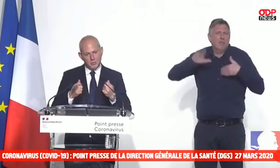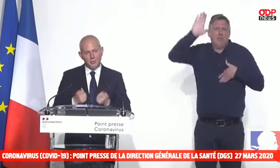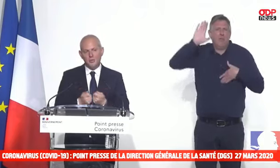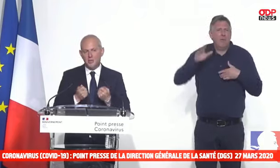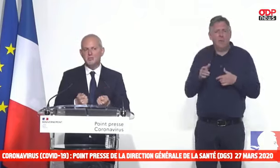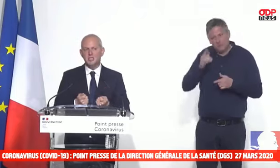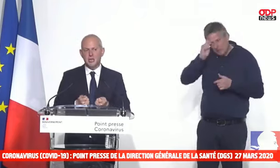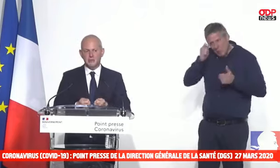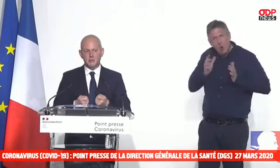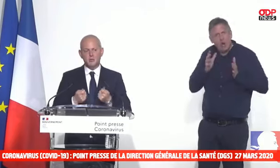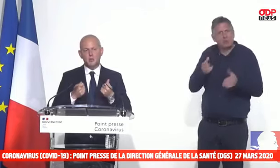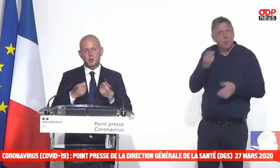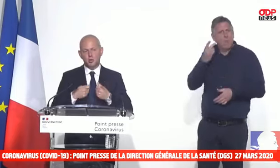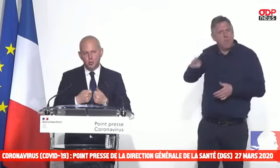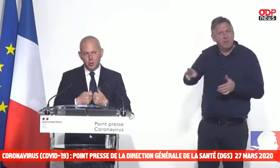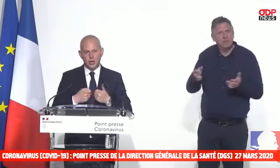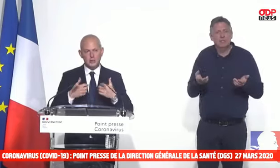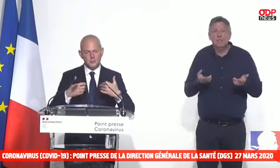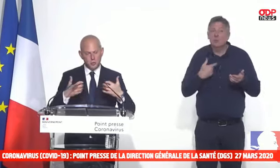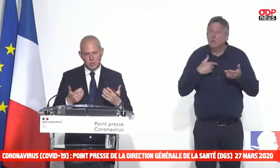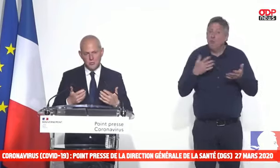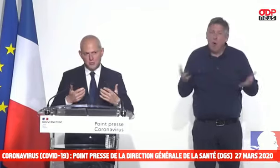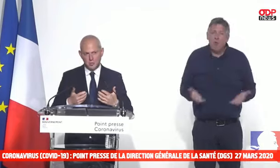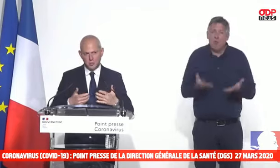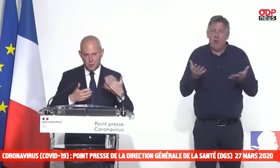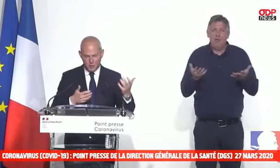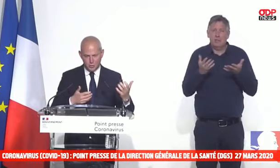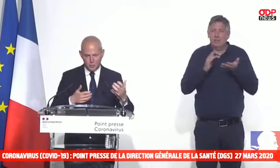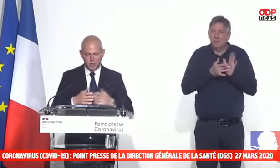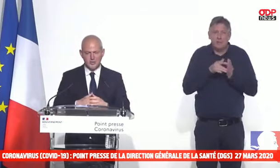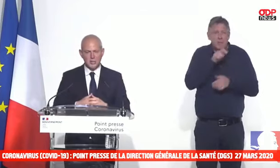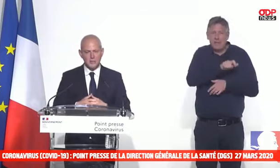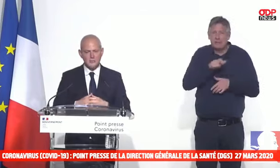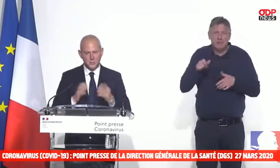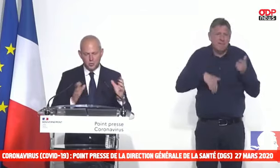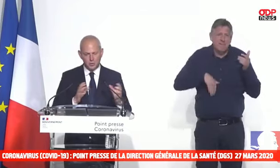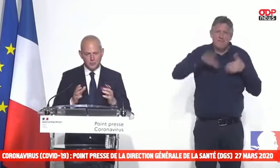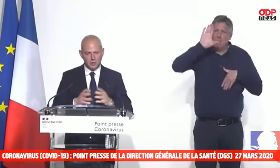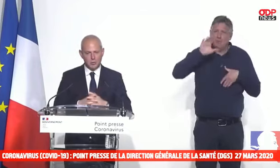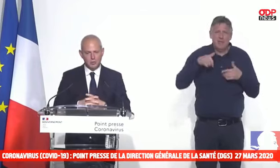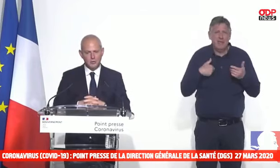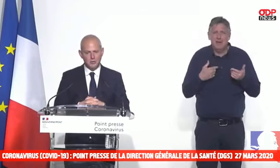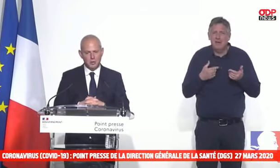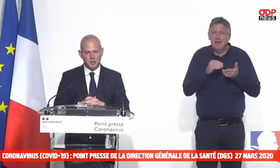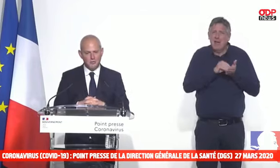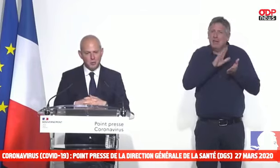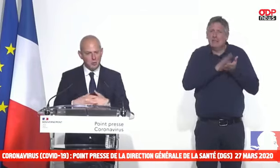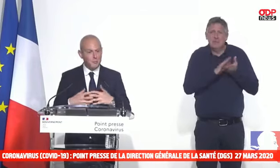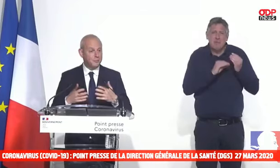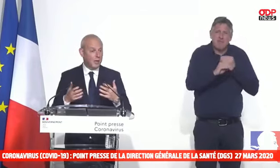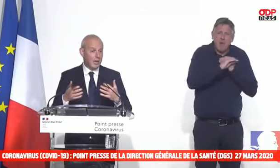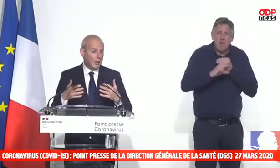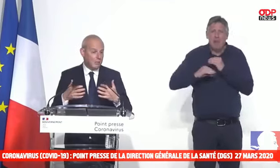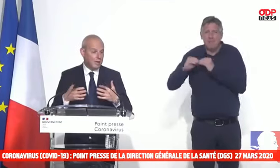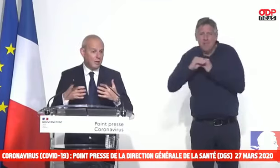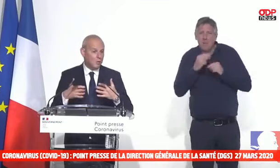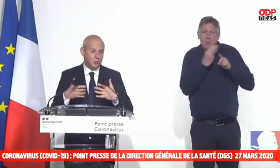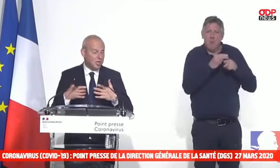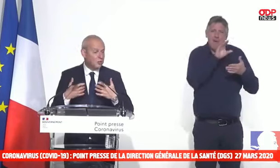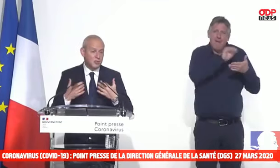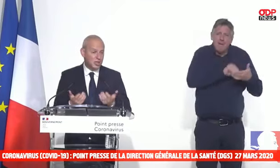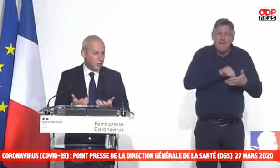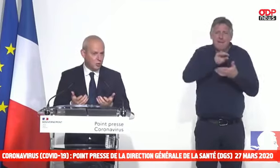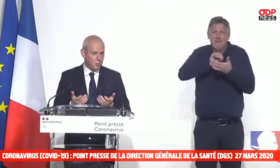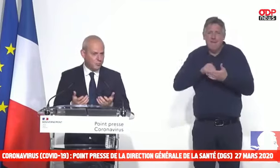être vraiment très efficace, on encourage toutes ces personnes volontaires qui se sont inscrites sur différentes plateformes à être en